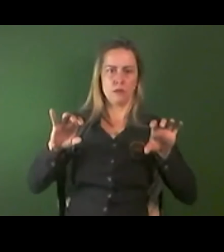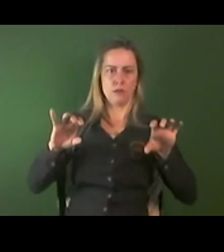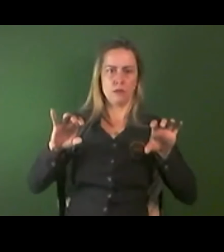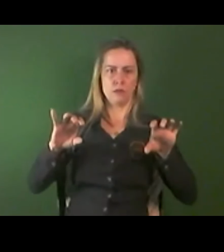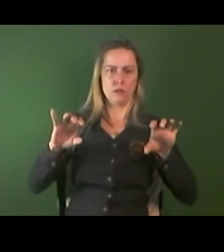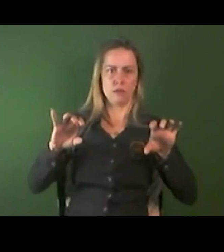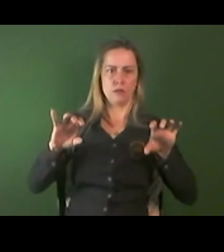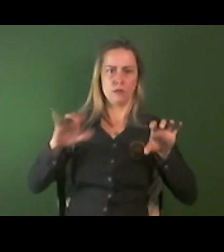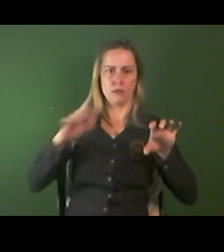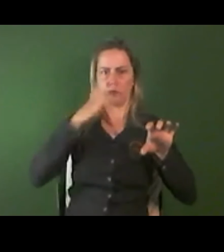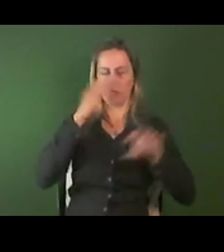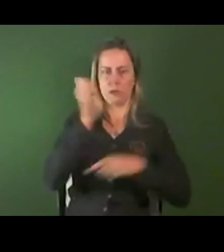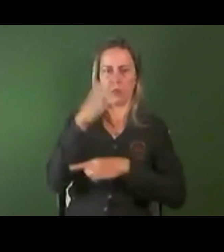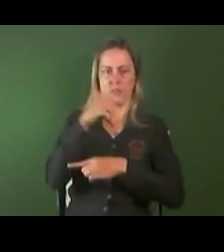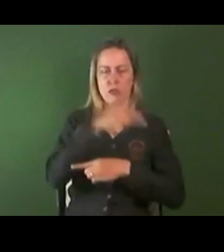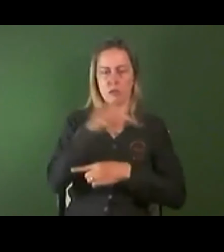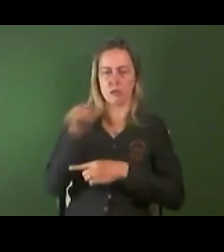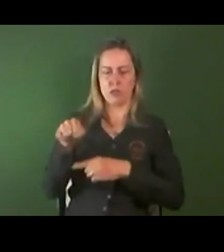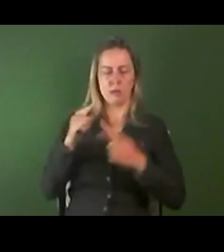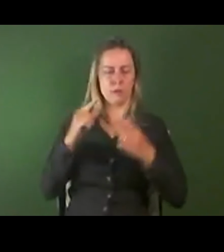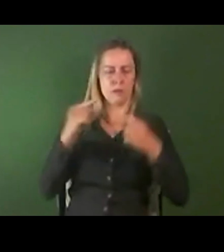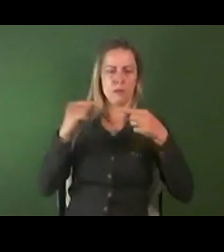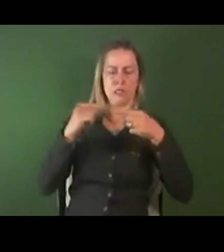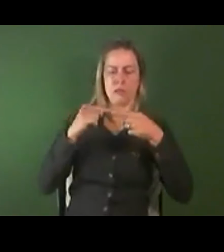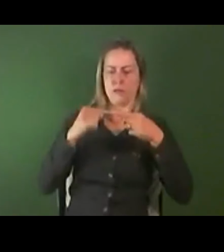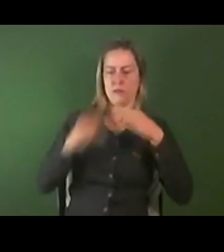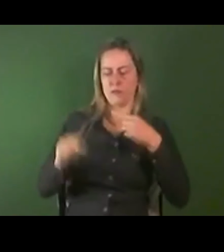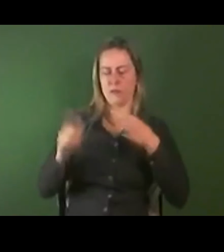bandeira americana, que a gente não consegue nem identificar o que é.